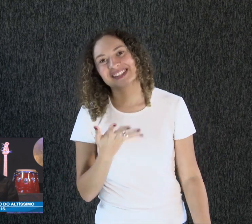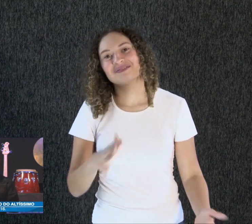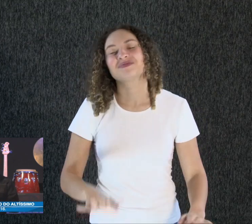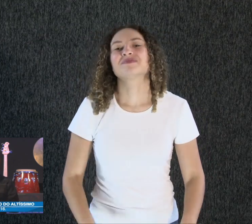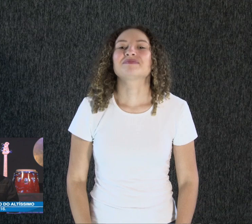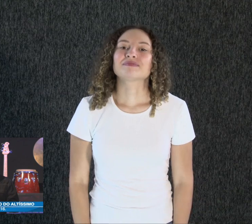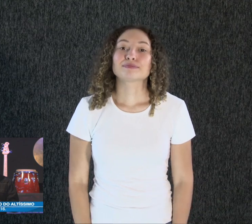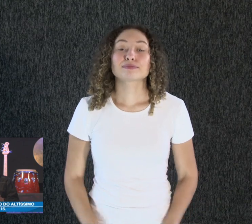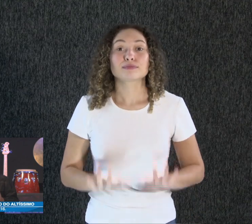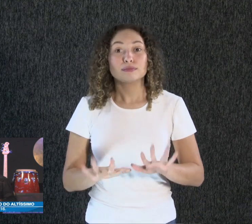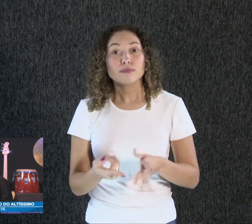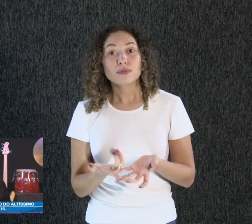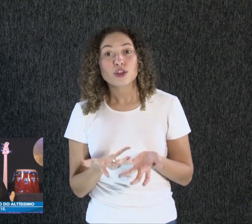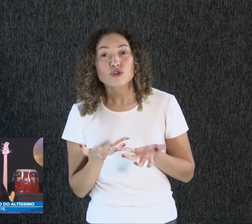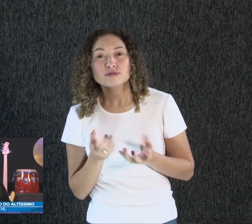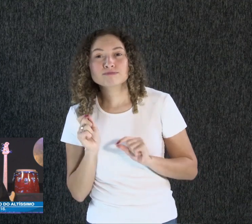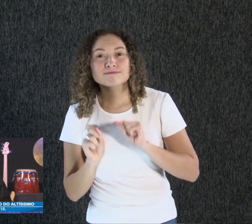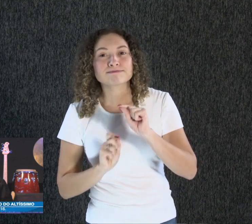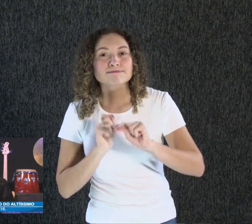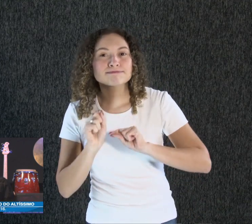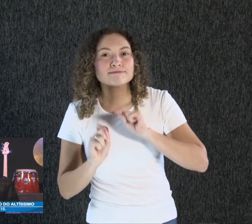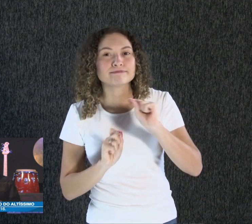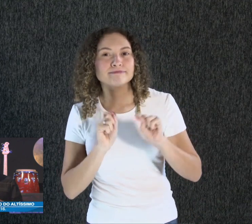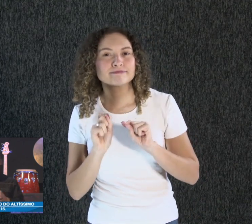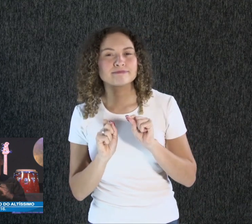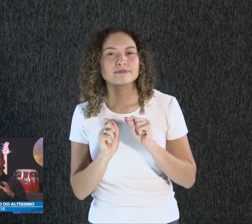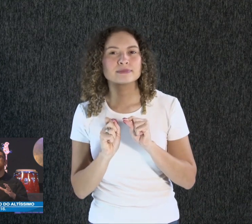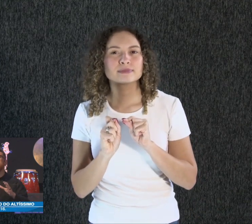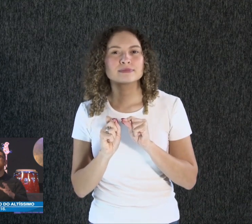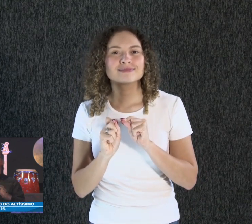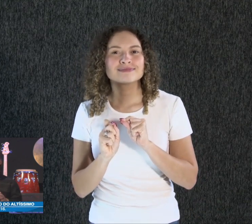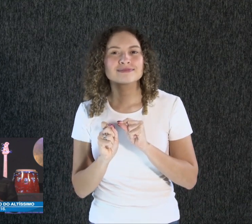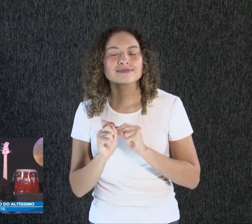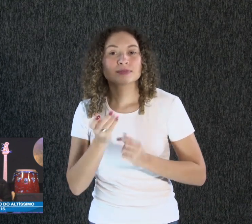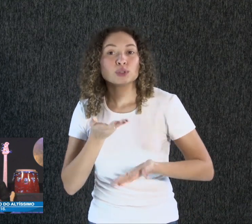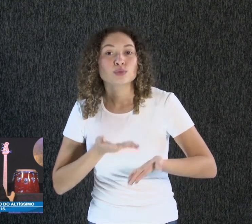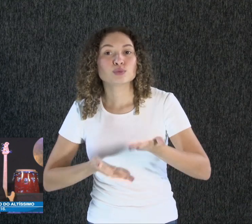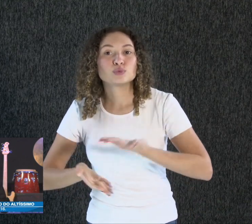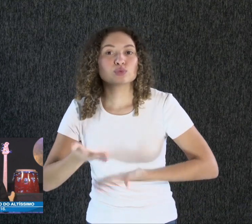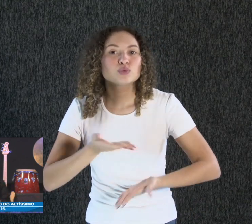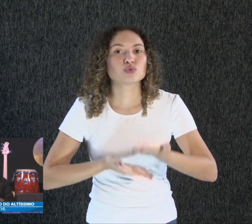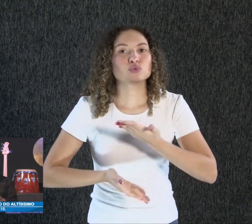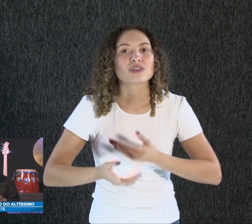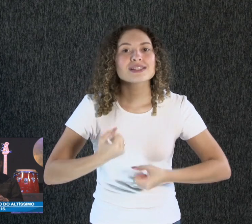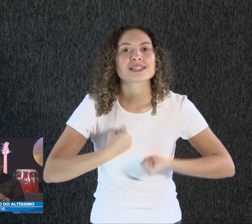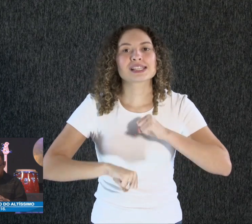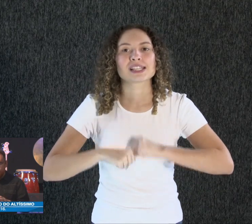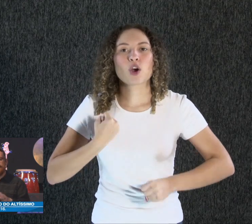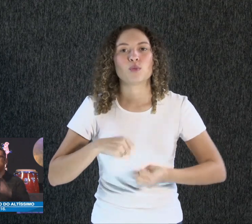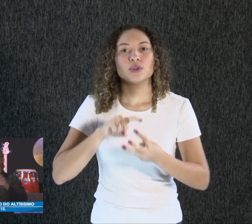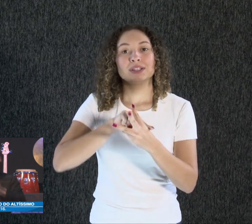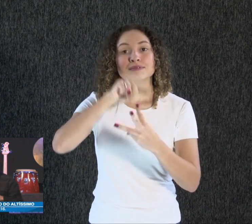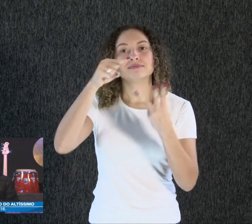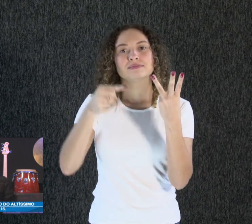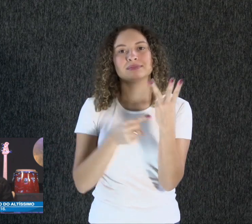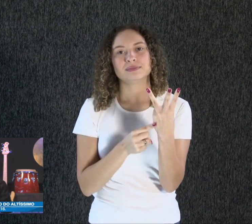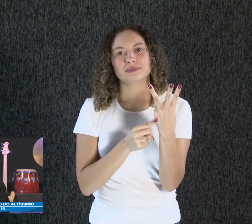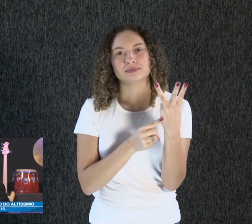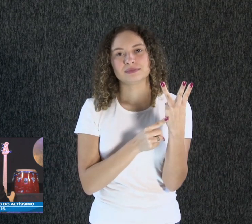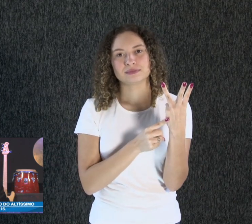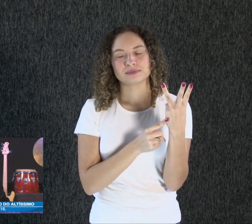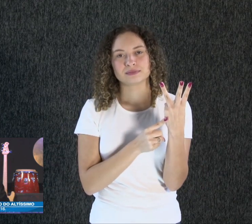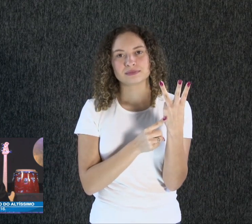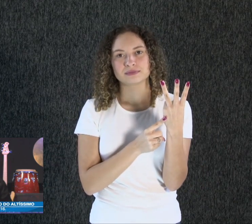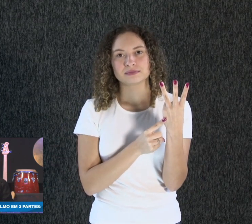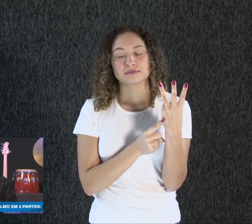conhecida. Mas eu gostaria, nesta manhã, dividir este salmo em 3 partes.